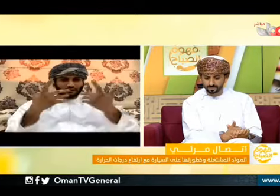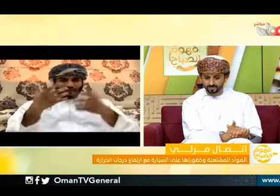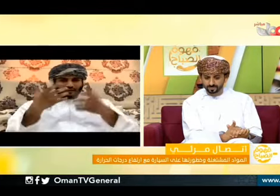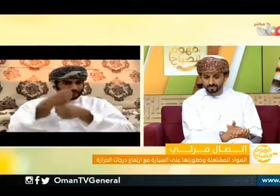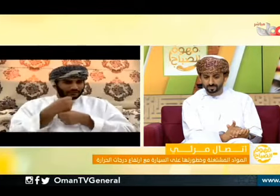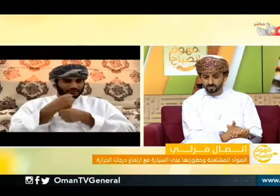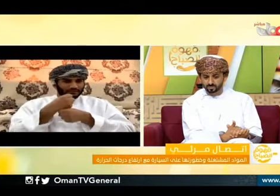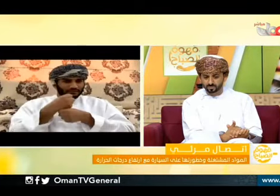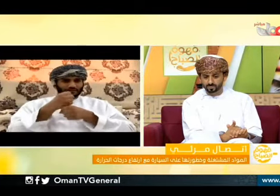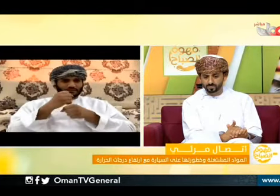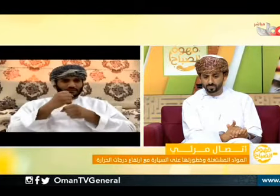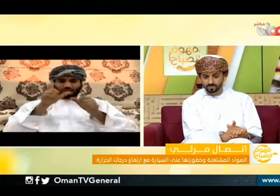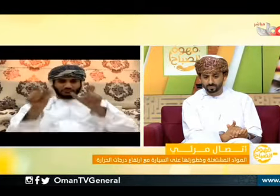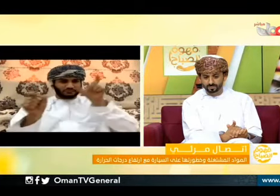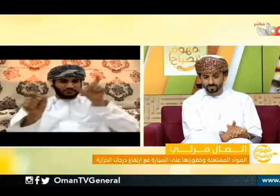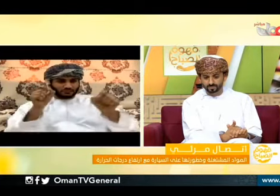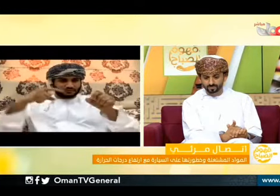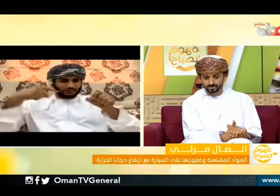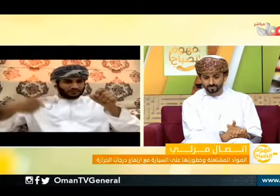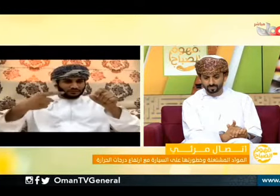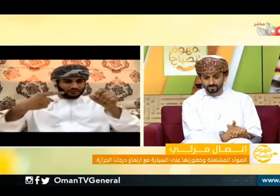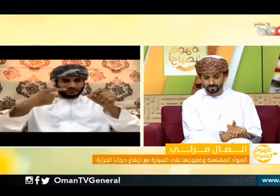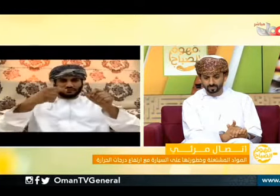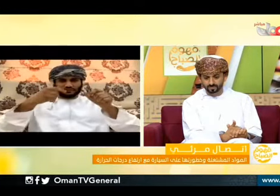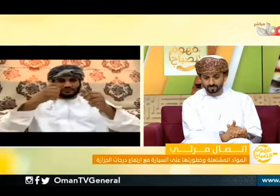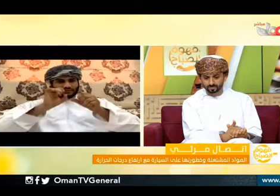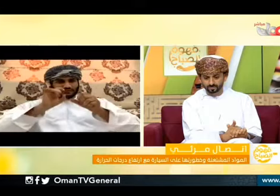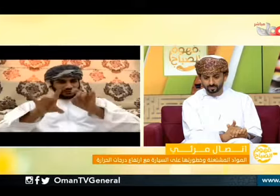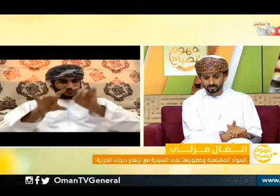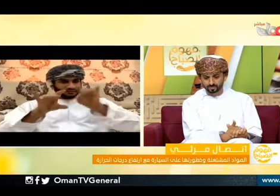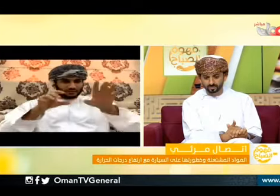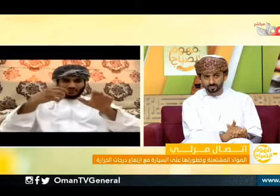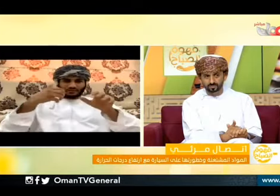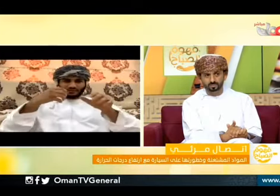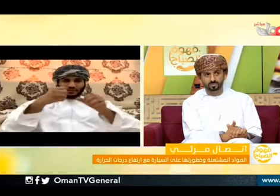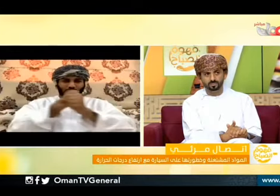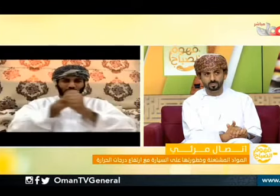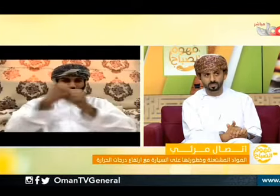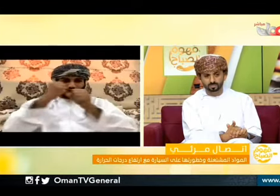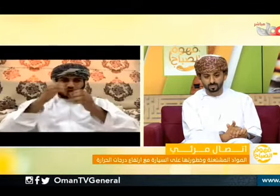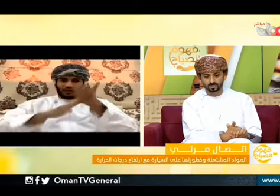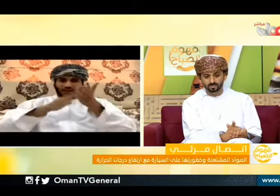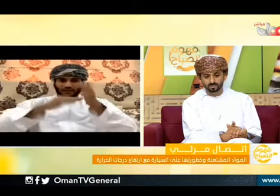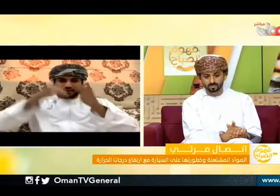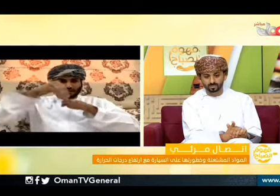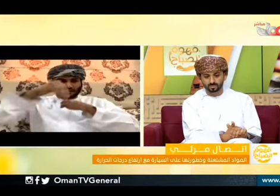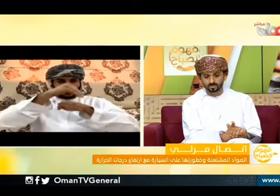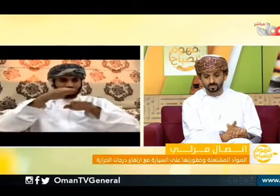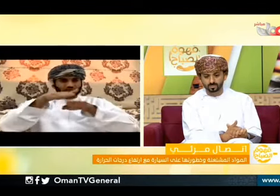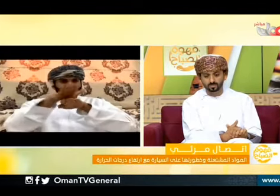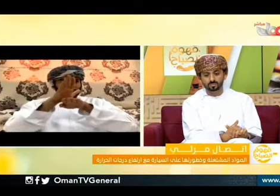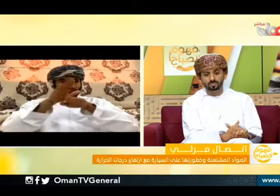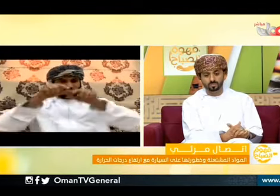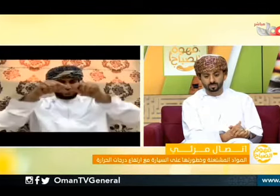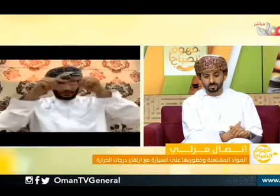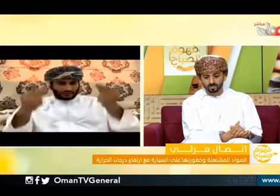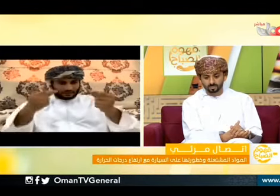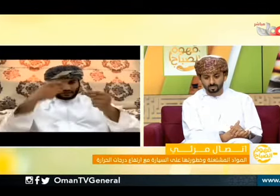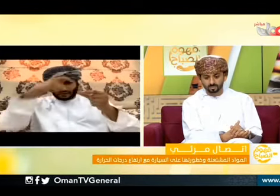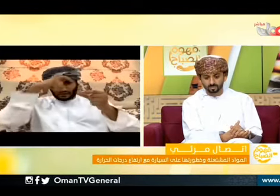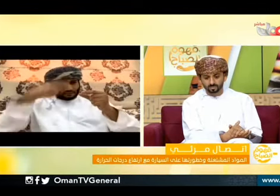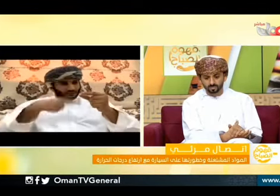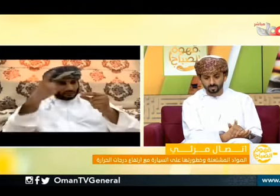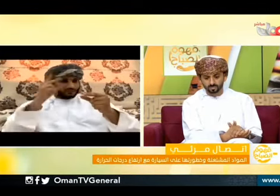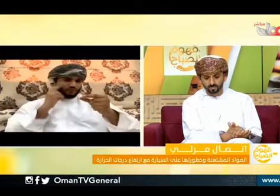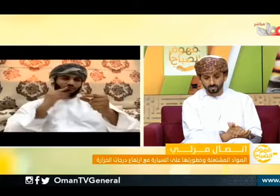والضارة، عدم تركها في المركبة، أيضا في كيفية فحص المركبة